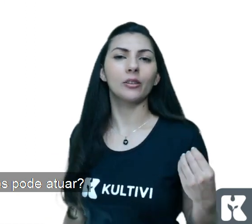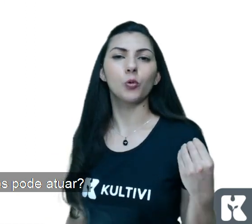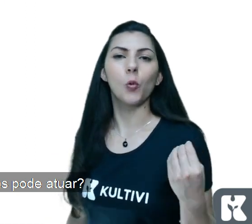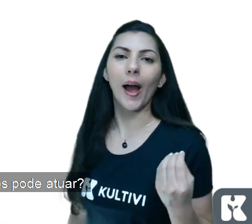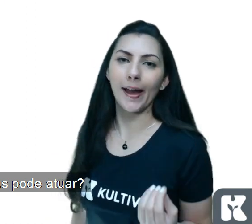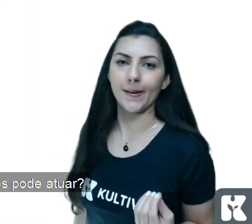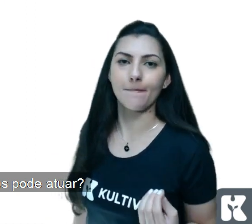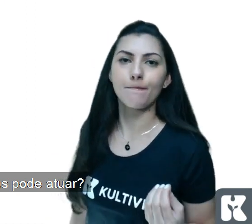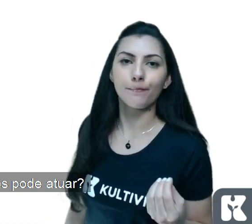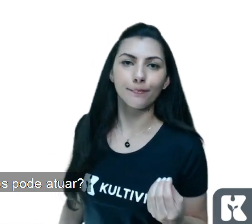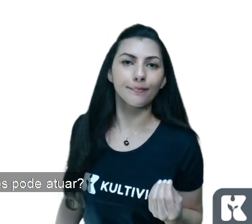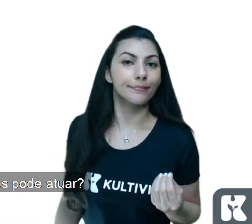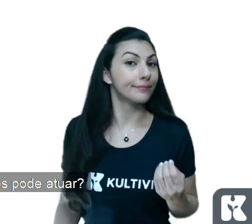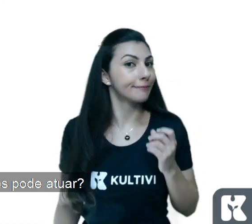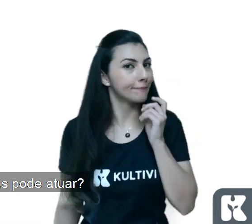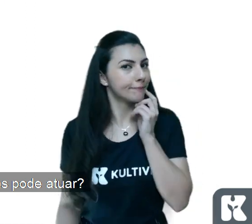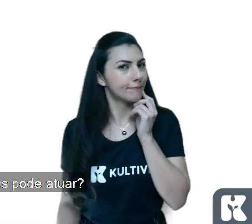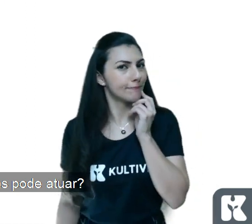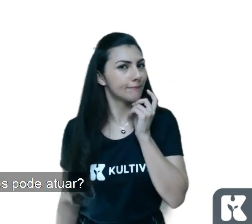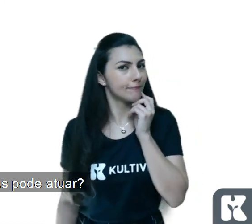pode atuar?